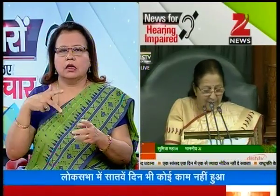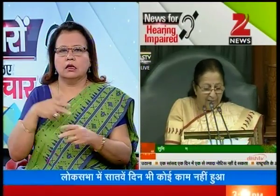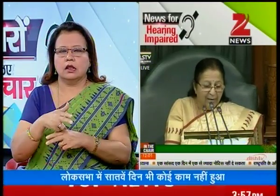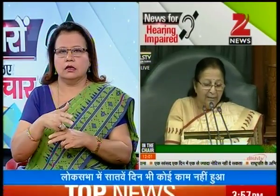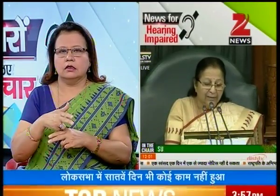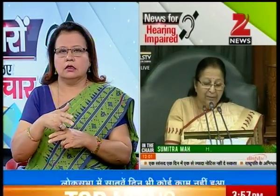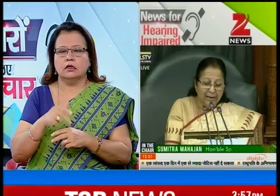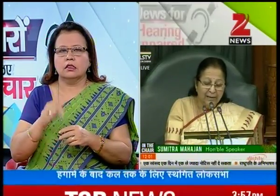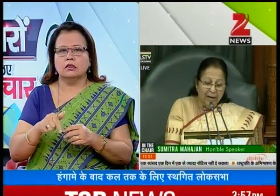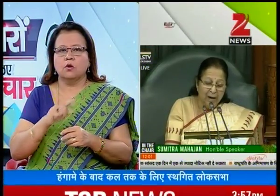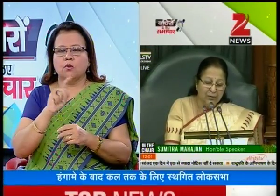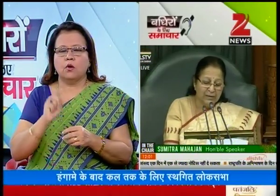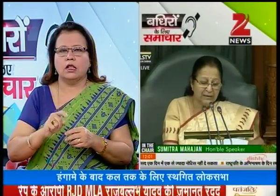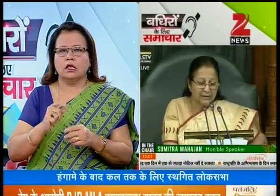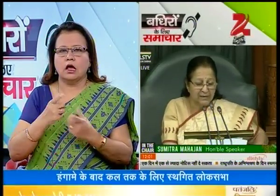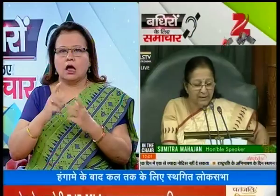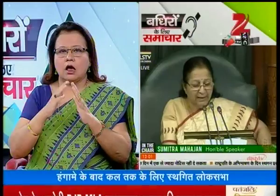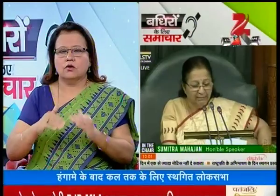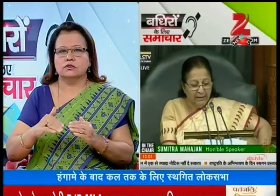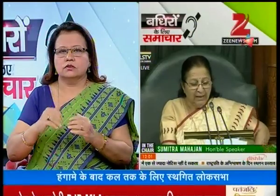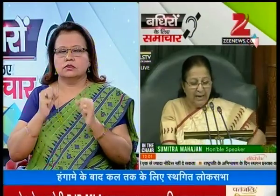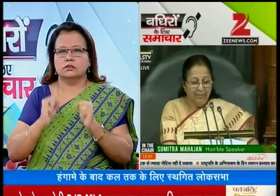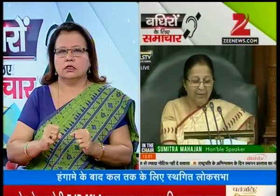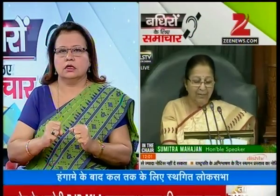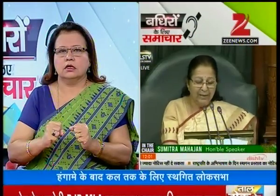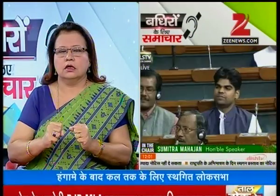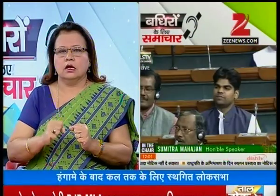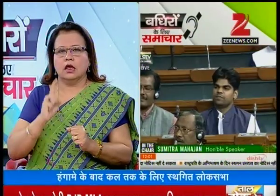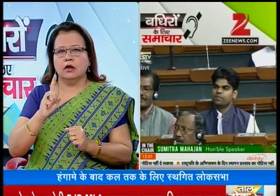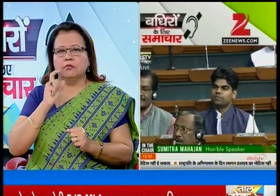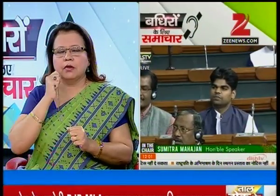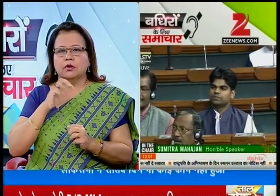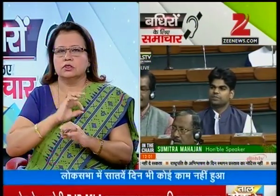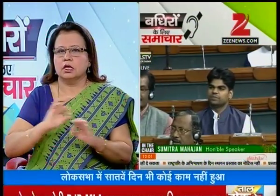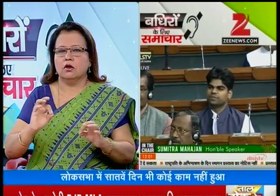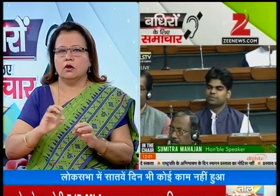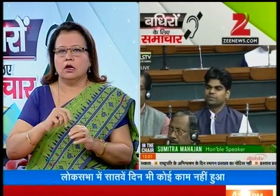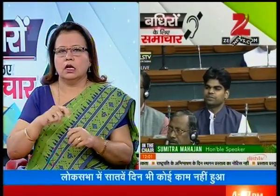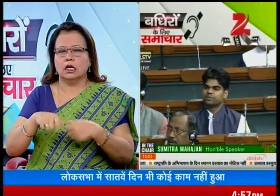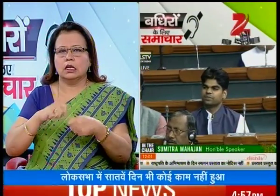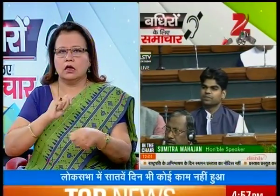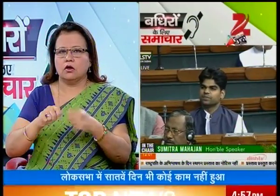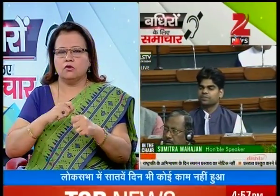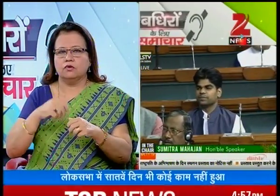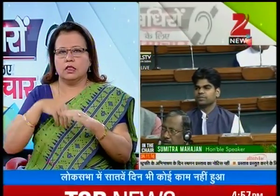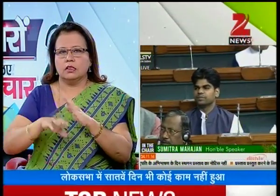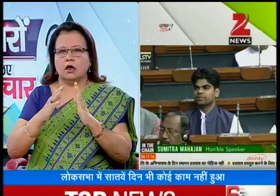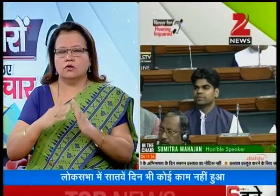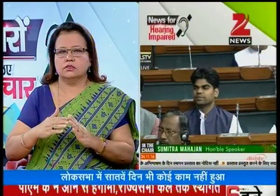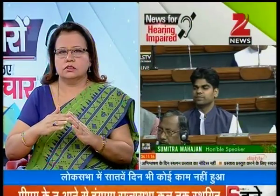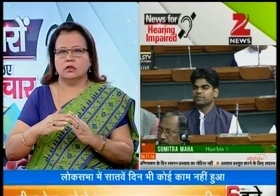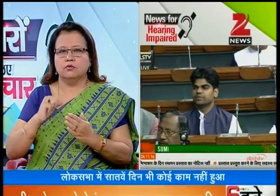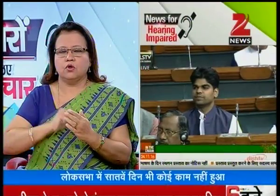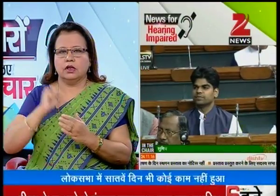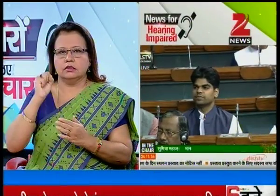प्रोवाइड ट वाइल द हाउस इ सिटिंग ए मेंबर शल नॉट टेयर ऑफ डॉक्यूमेंट इन द हाउस इन